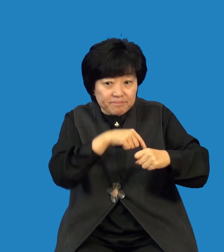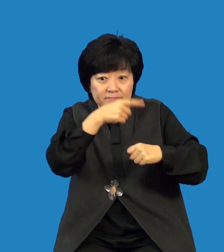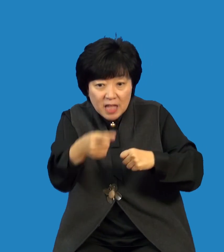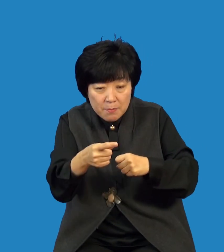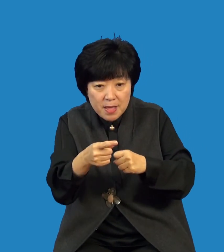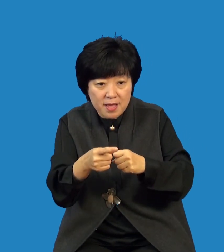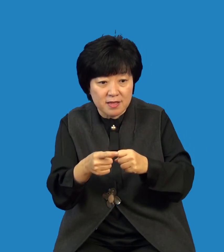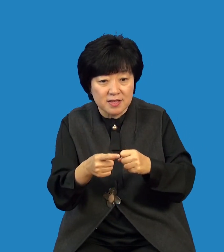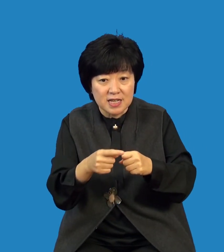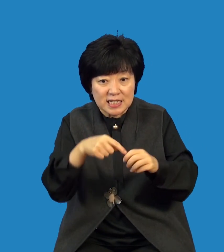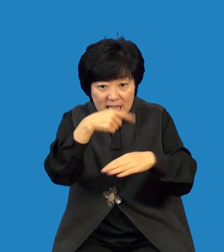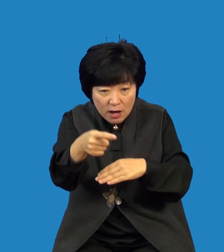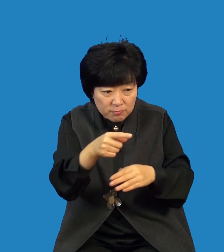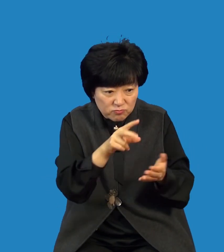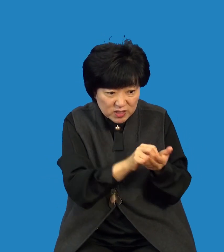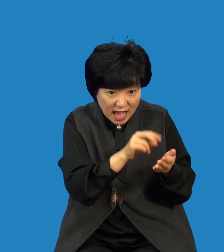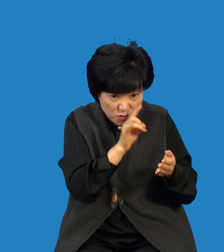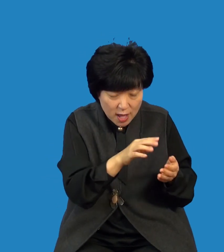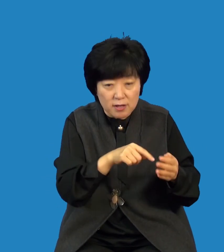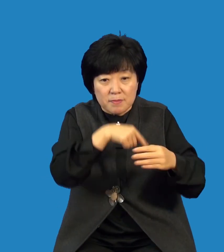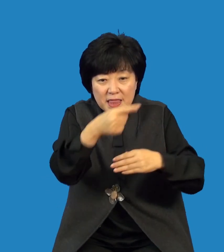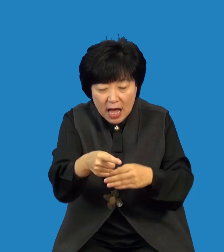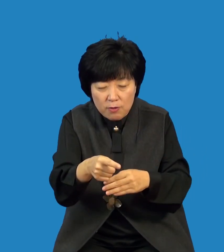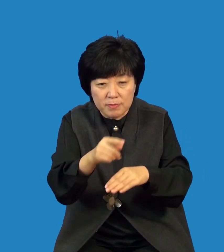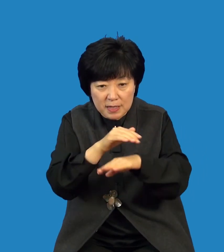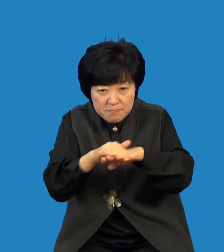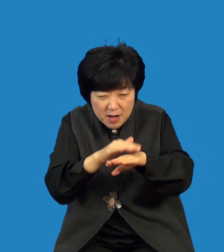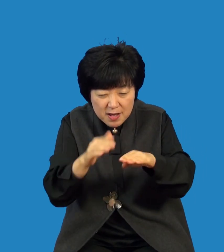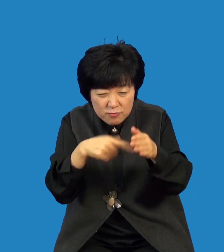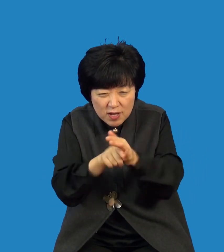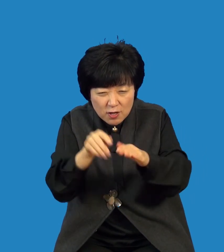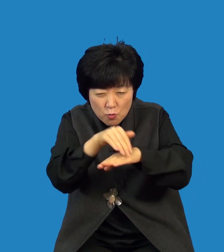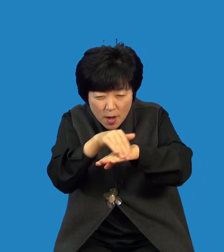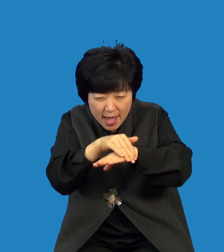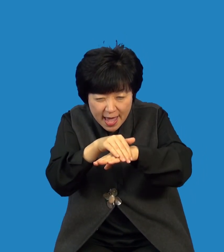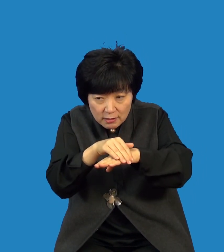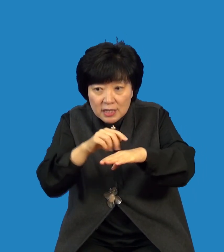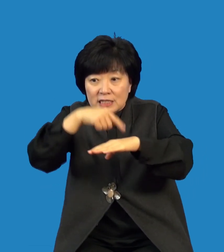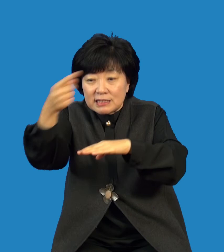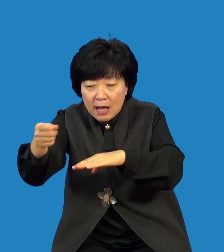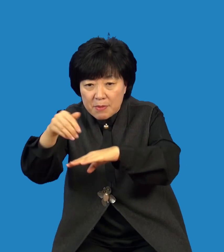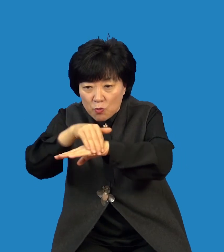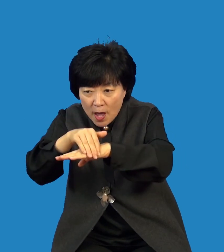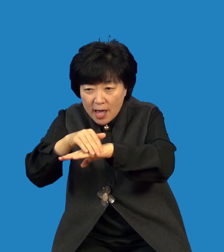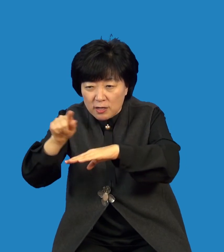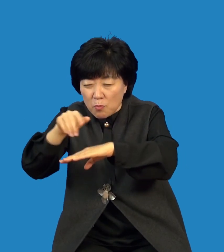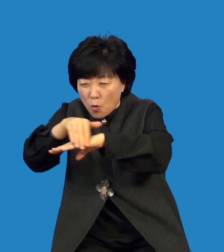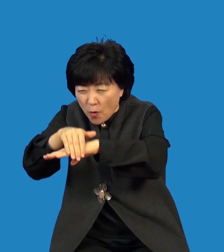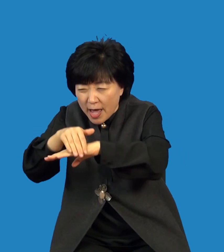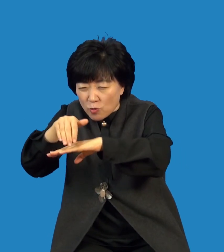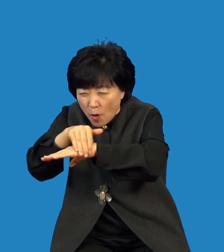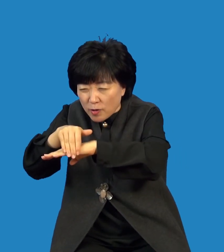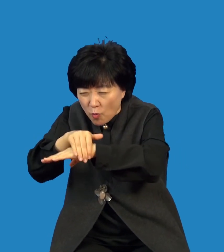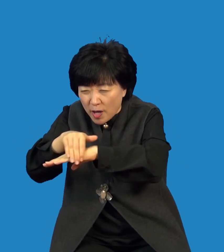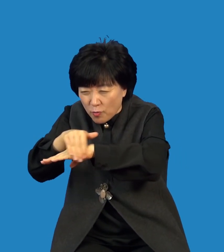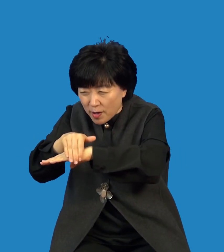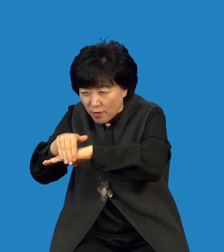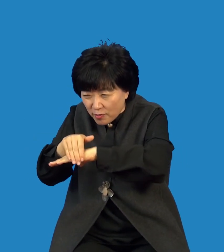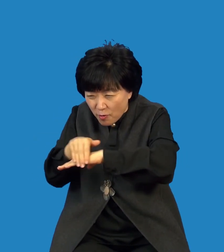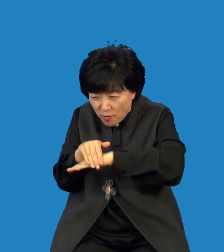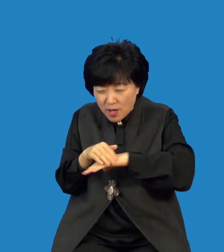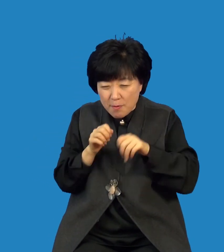안심이 되는 사람이에요. 플랜 B 가지고는 안심이 안 돼. 이게 안 됐을 때는 그 다음에 어떻게 할 거고, 요게 안 됐을 때는 어떻게 할 거고, 이 대책이